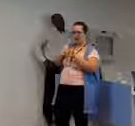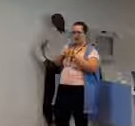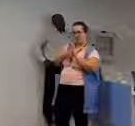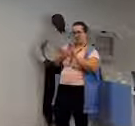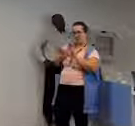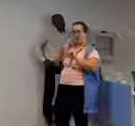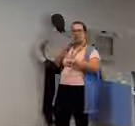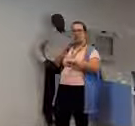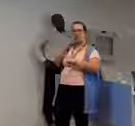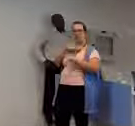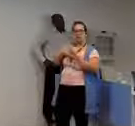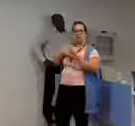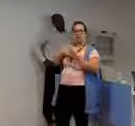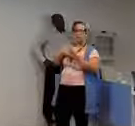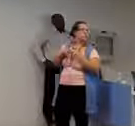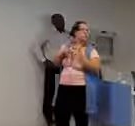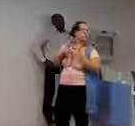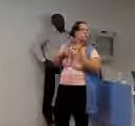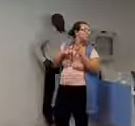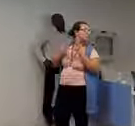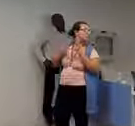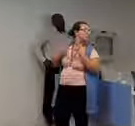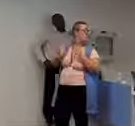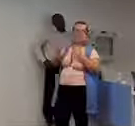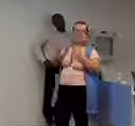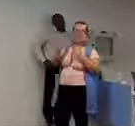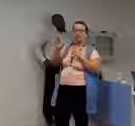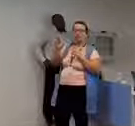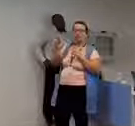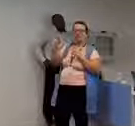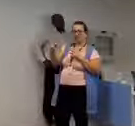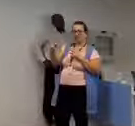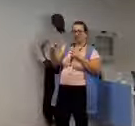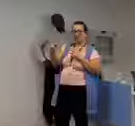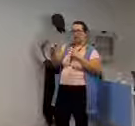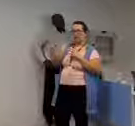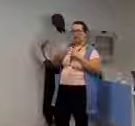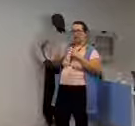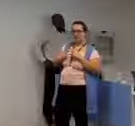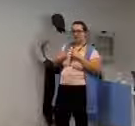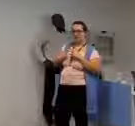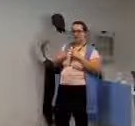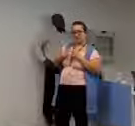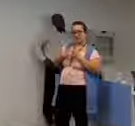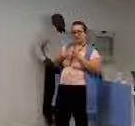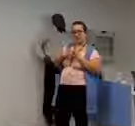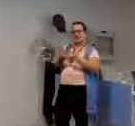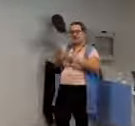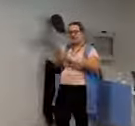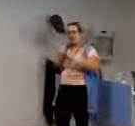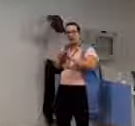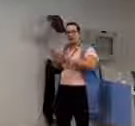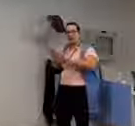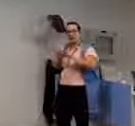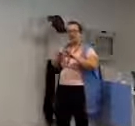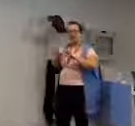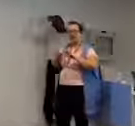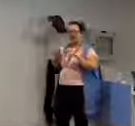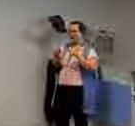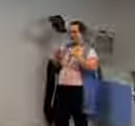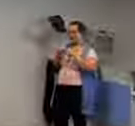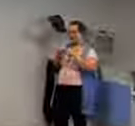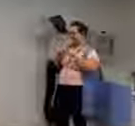E por fim, o ERP é Enterprise Resource Planning, seria planejamento dos